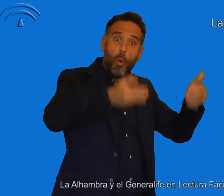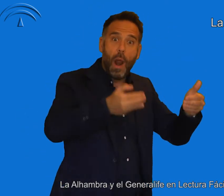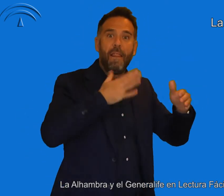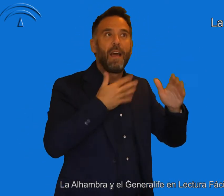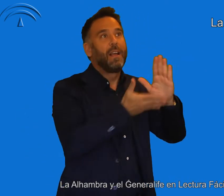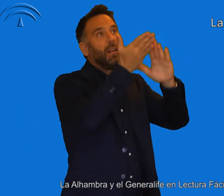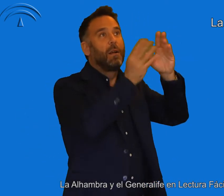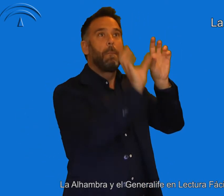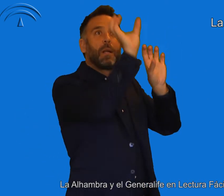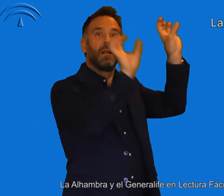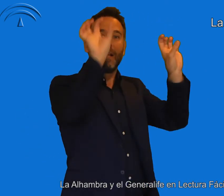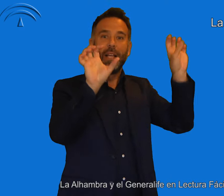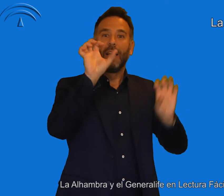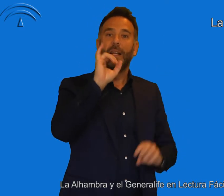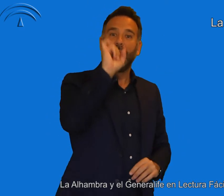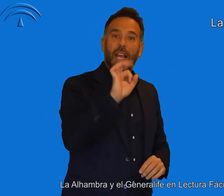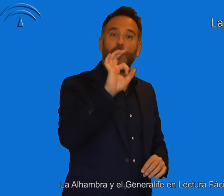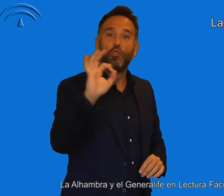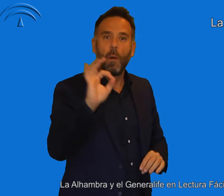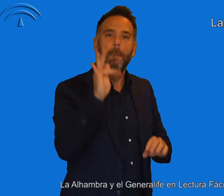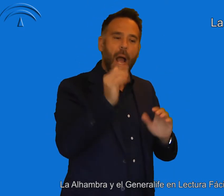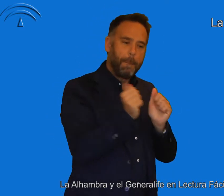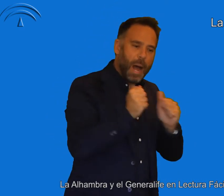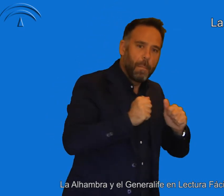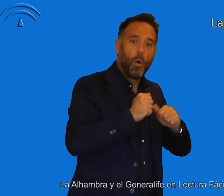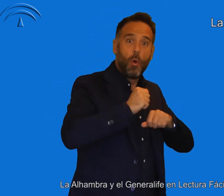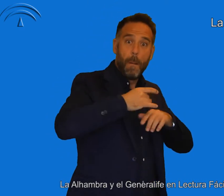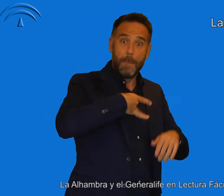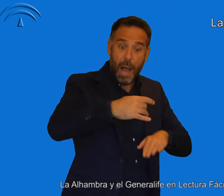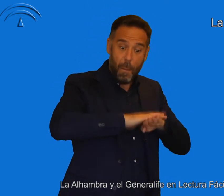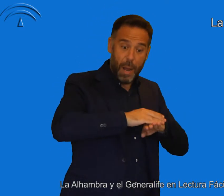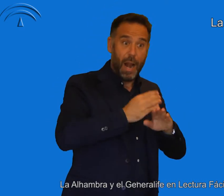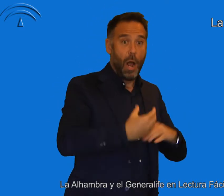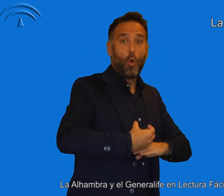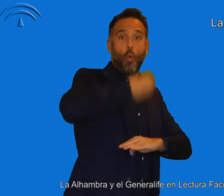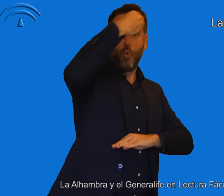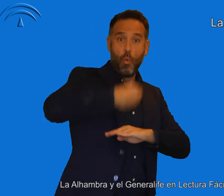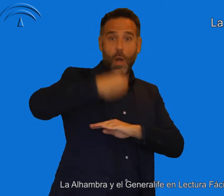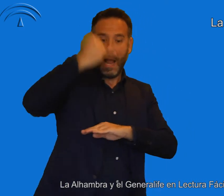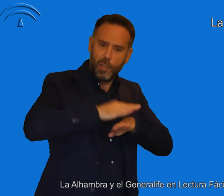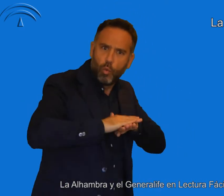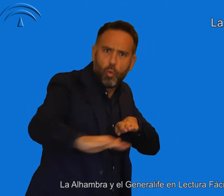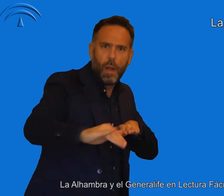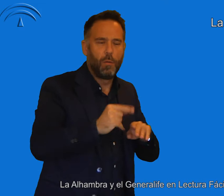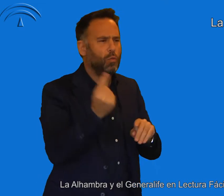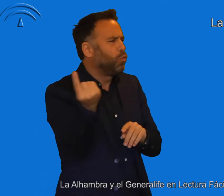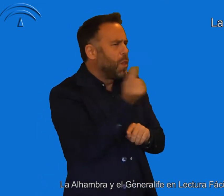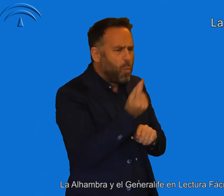madera y falsas cúpulas de yeso, y usaban mármol blanco para las columnas y los suelos. Todo